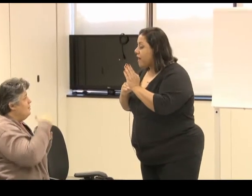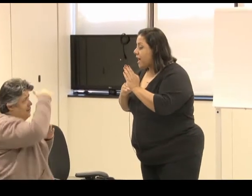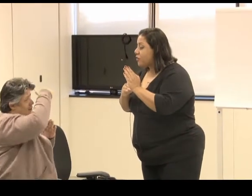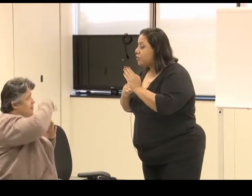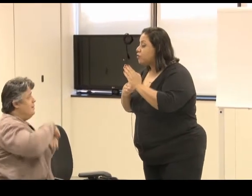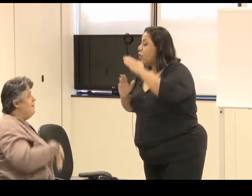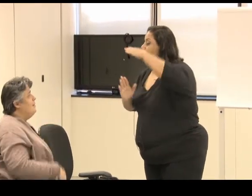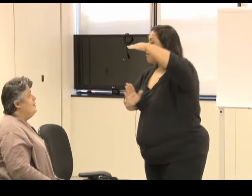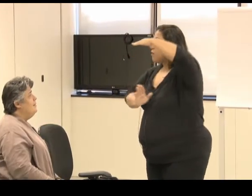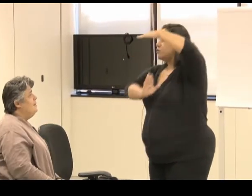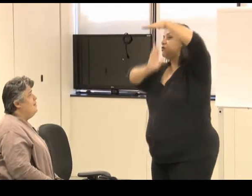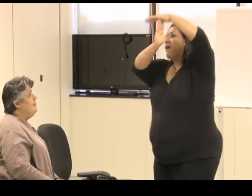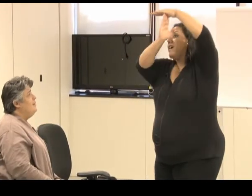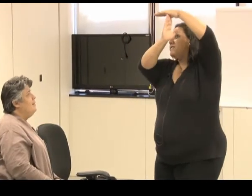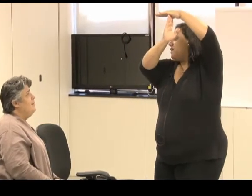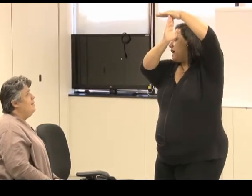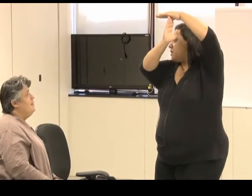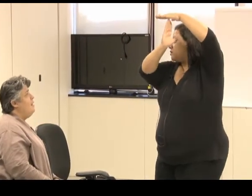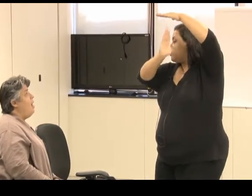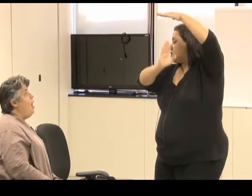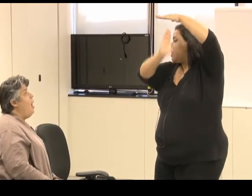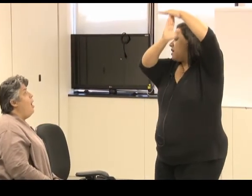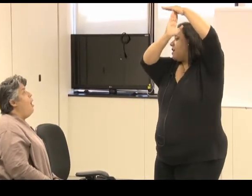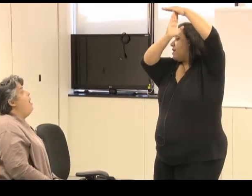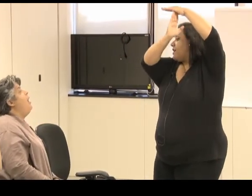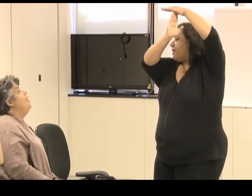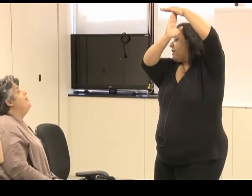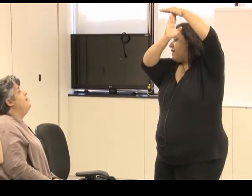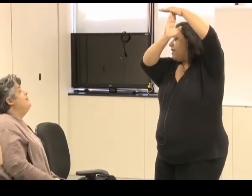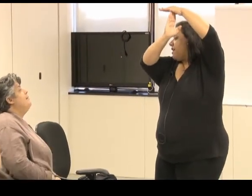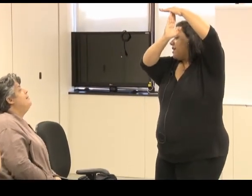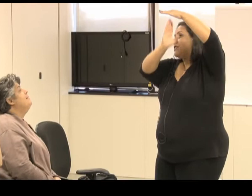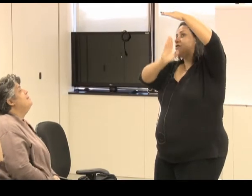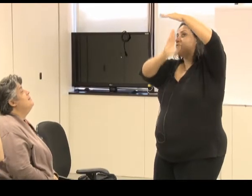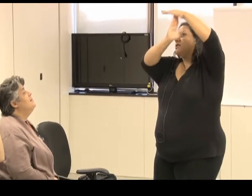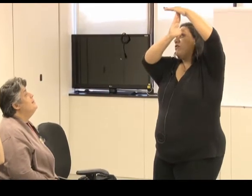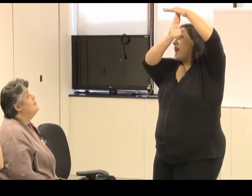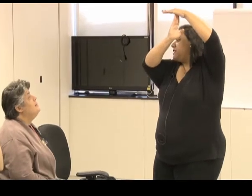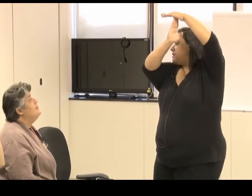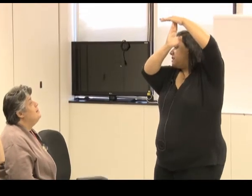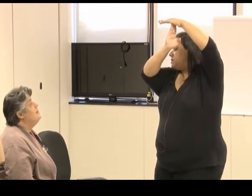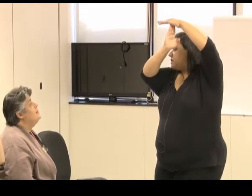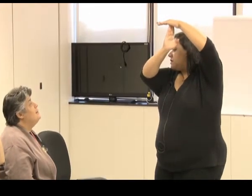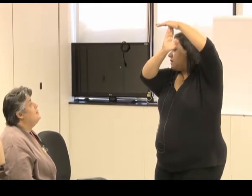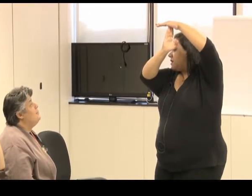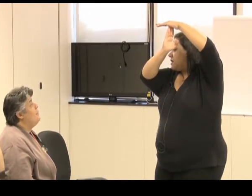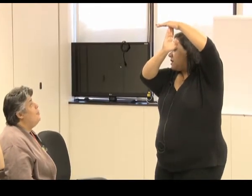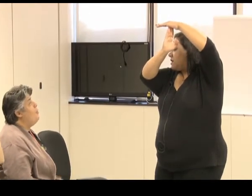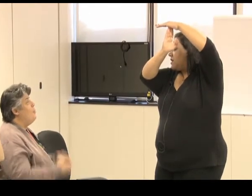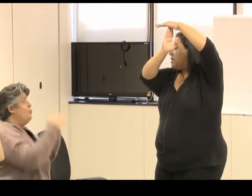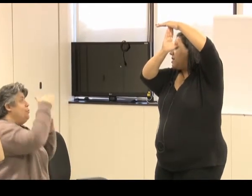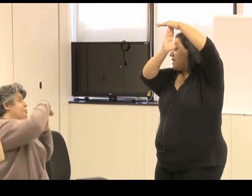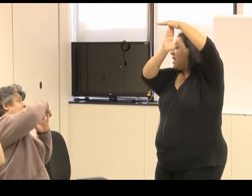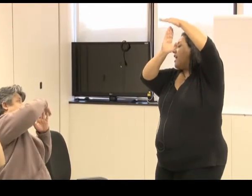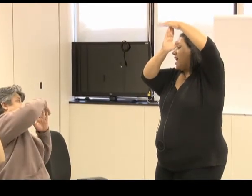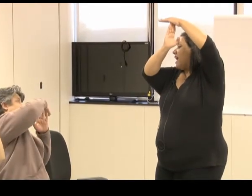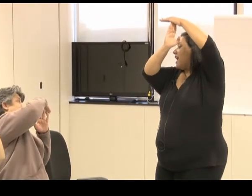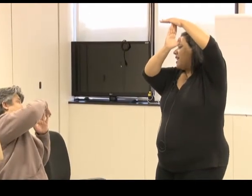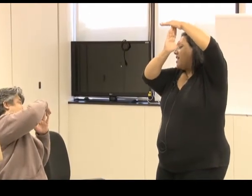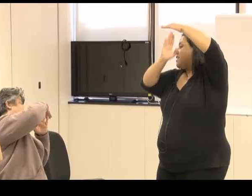falar no topo, os mais velhos. Que são os que estão lá em cima. Você falou alguma coisa, o último fez assim, eu fiquei uai.